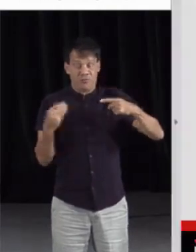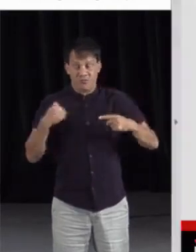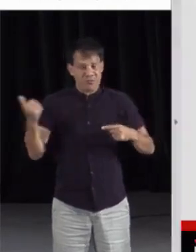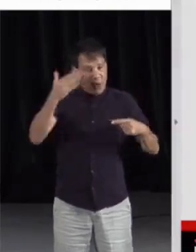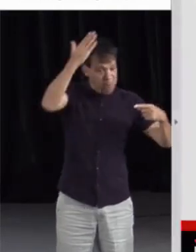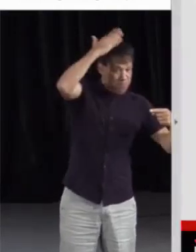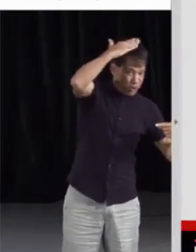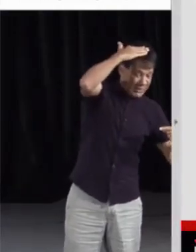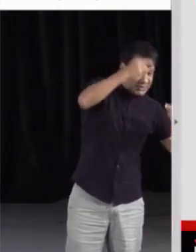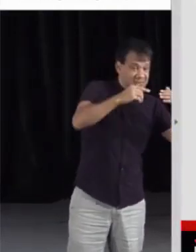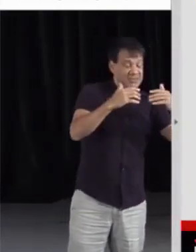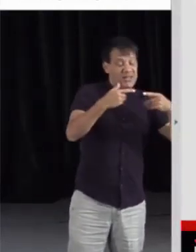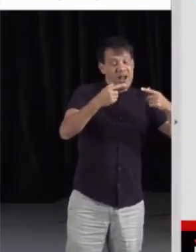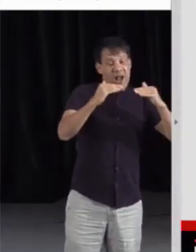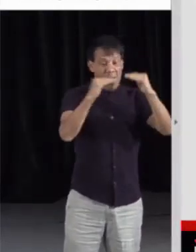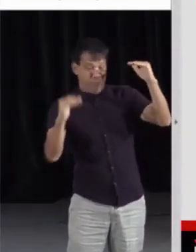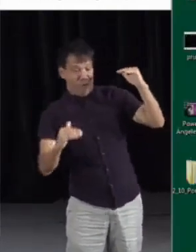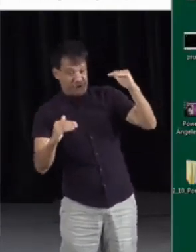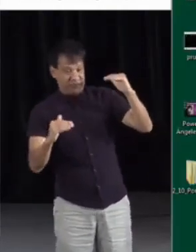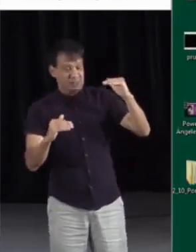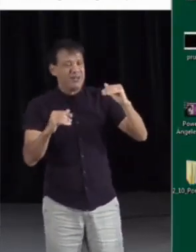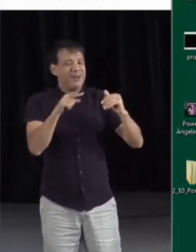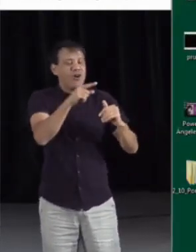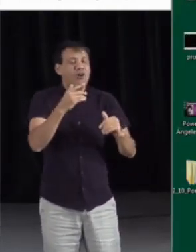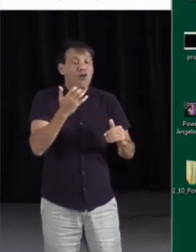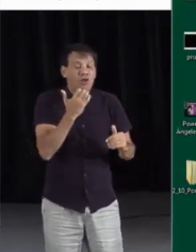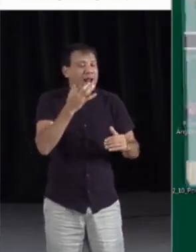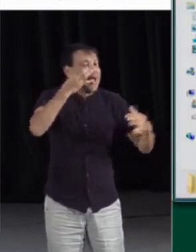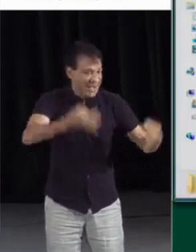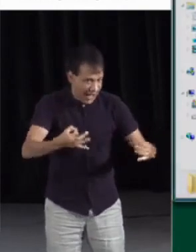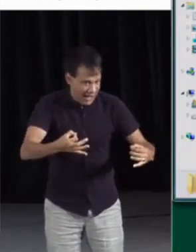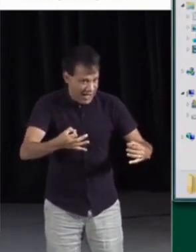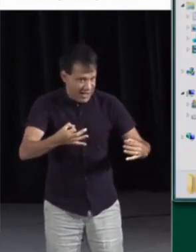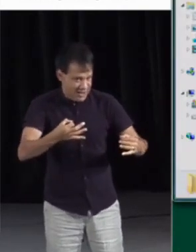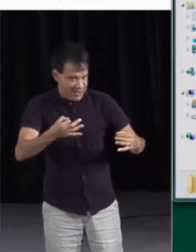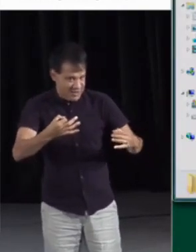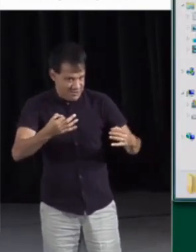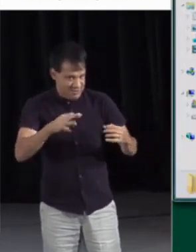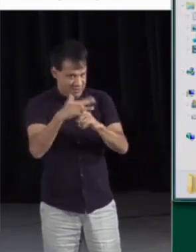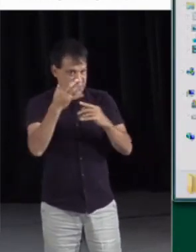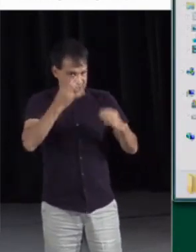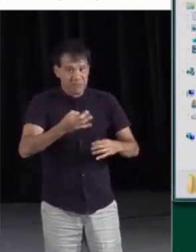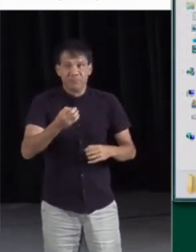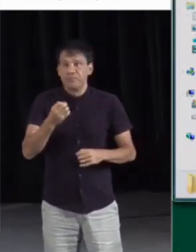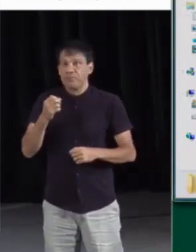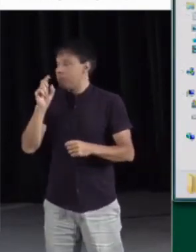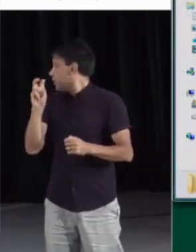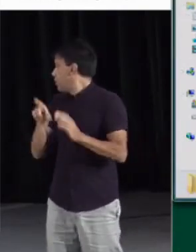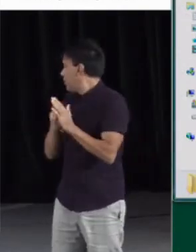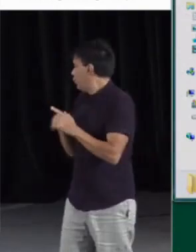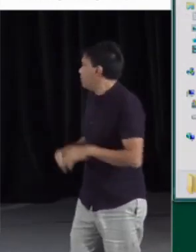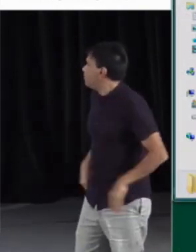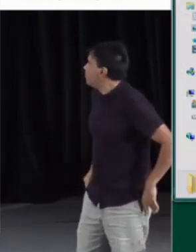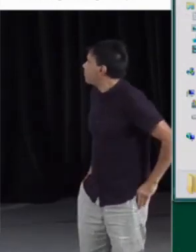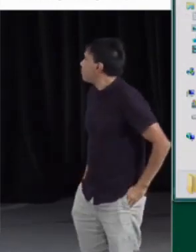Hay varios tipos de condicional. Primero estaría el que comentaba Raiko, de prótesis o amódosis,